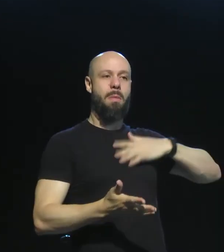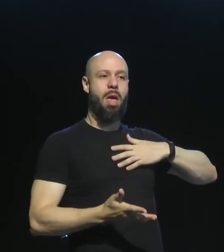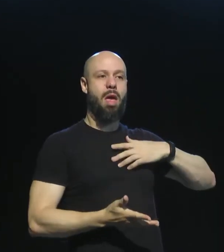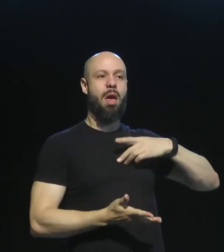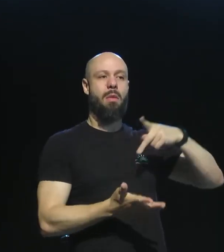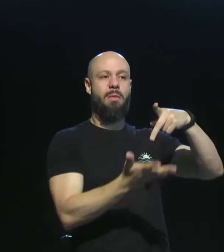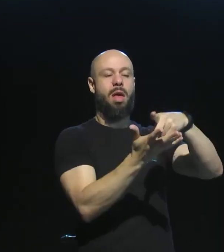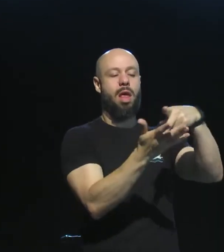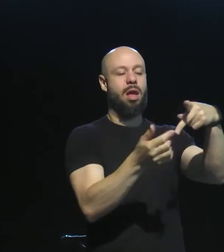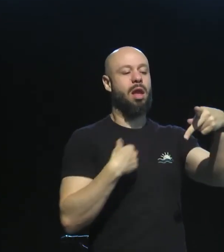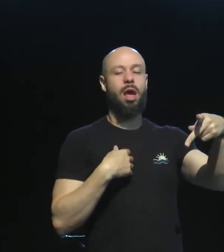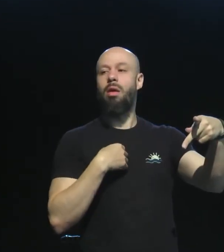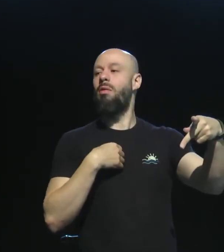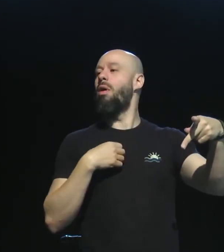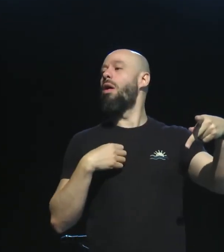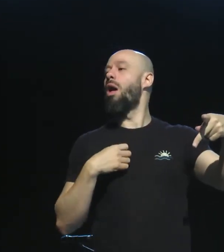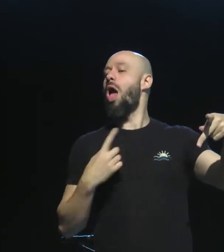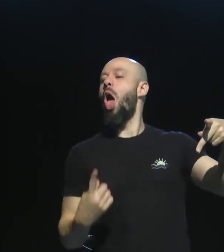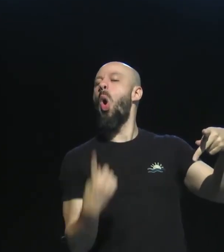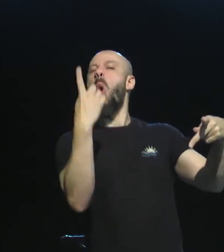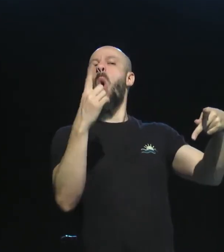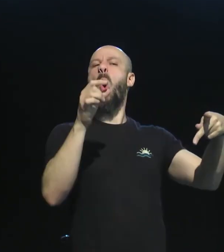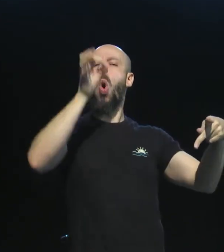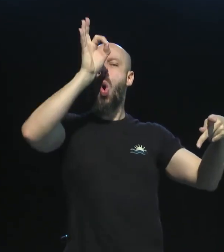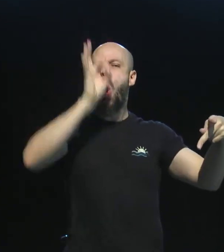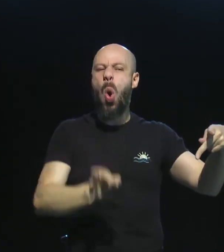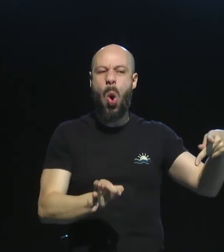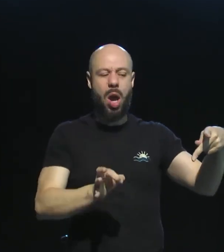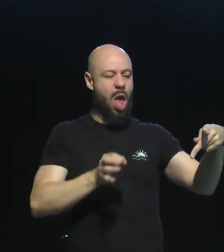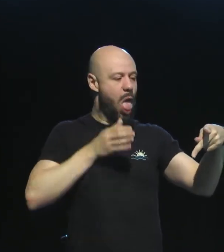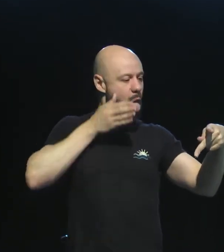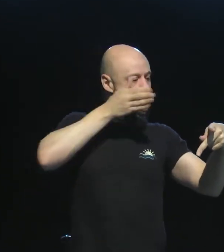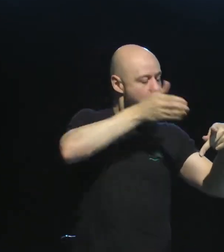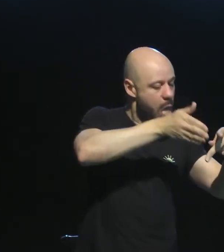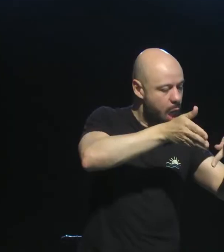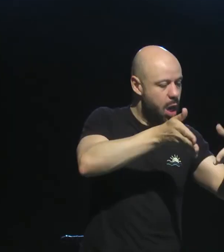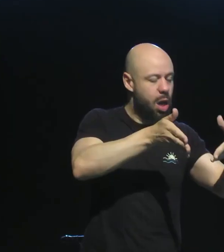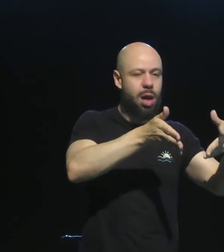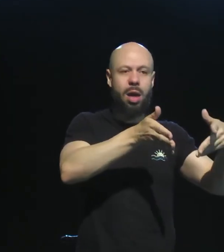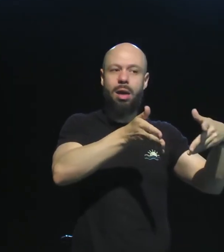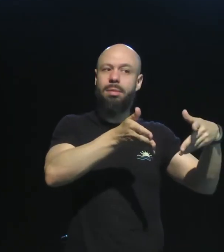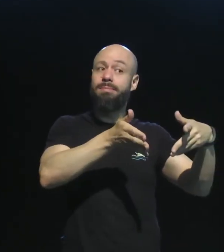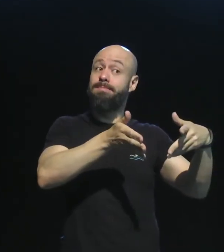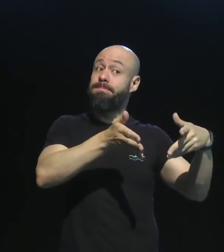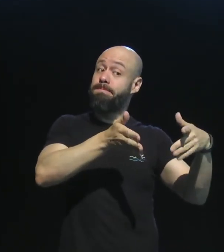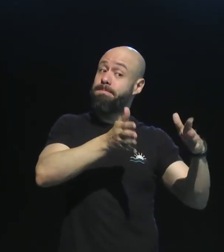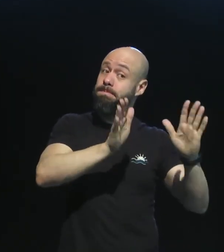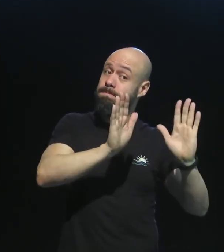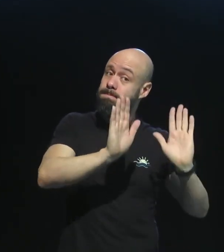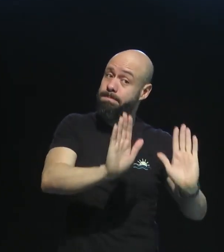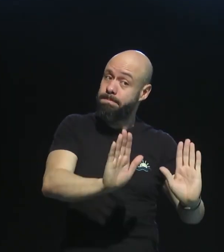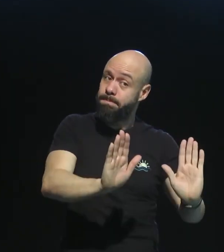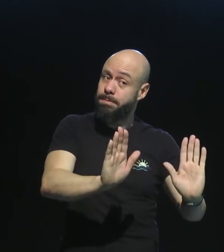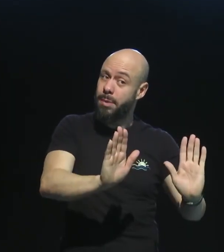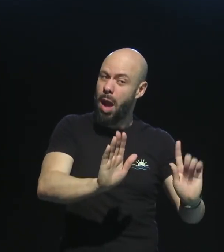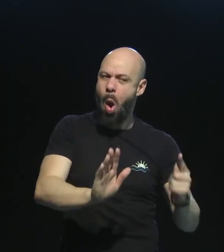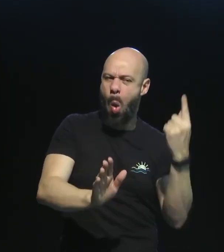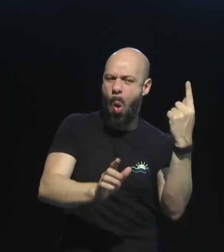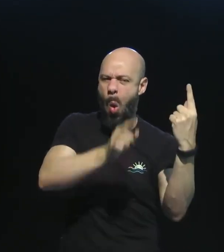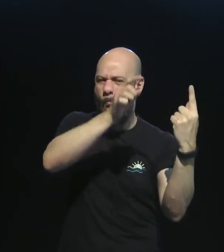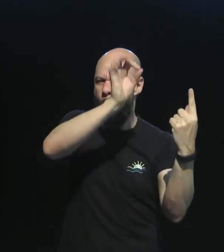única. Como é perigoso acreditar na minha própria verdade como único.